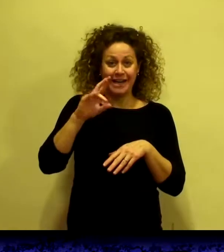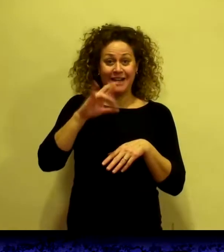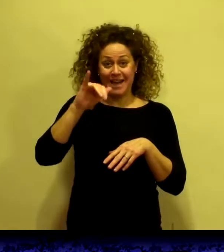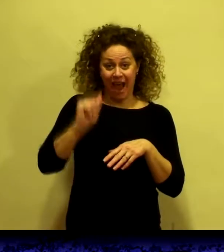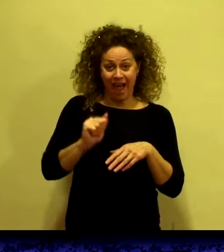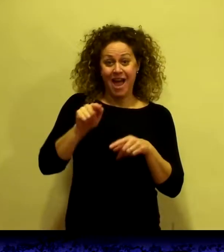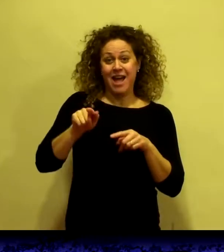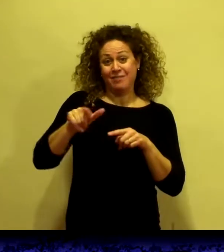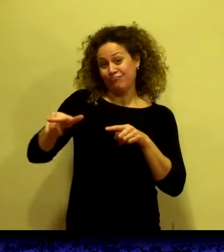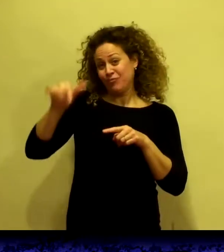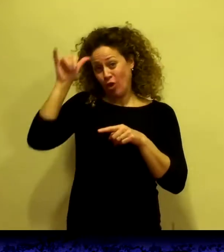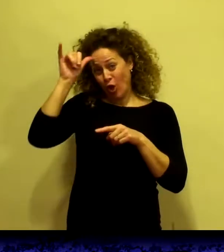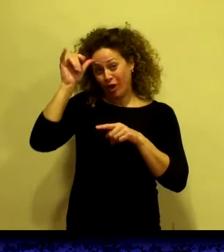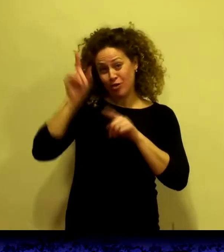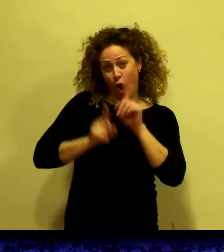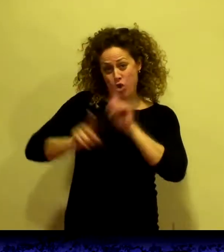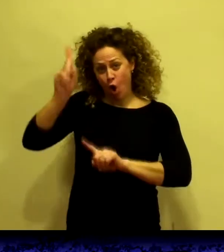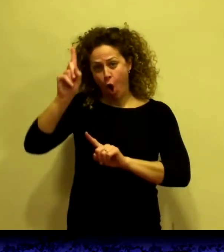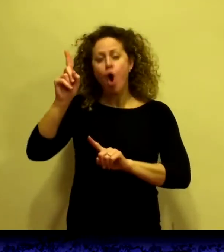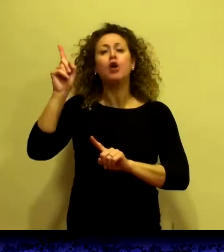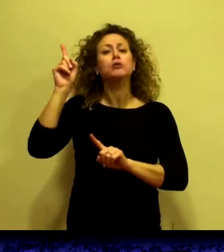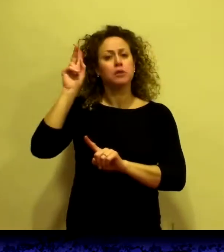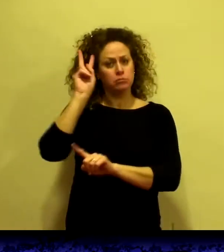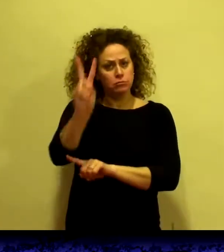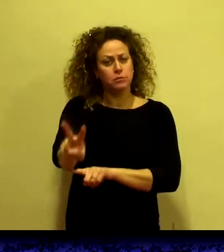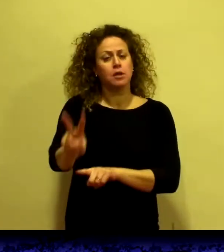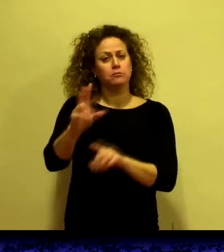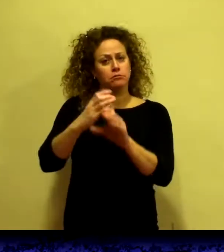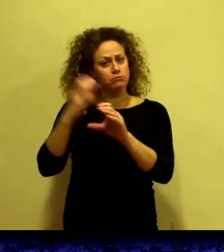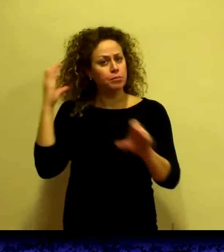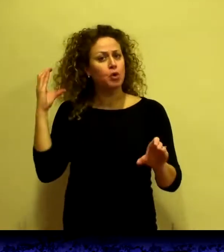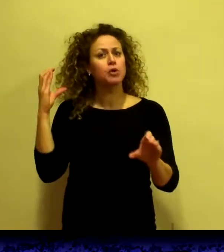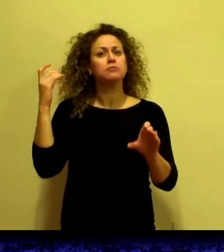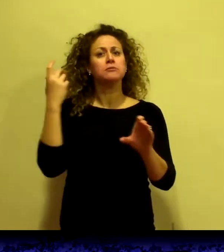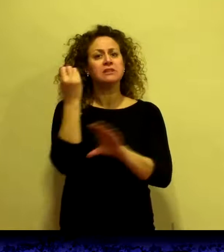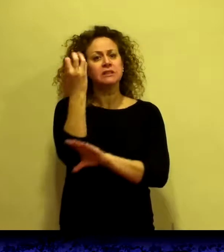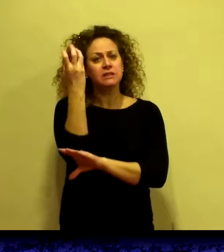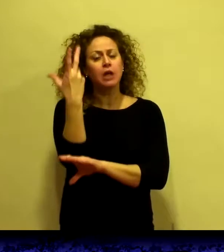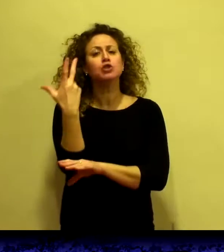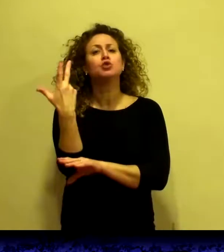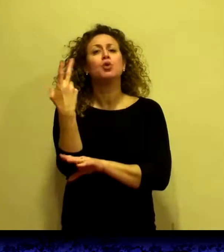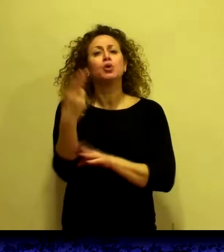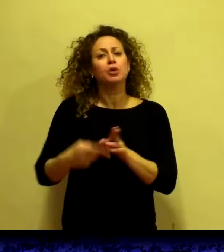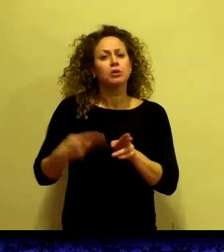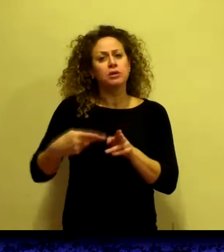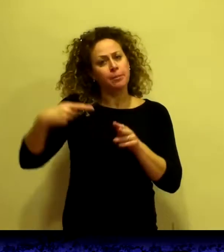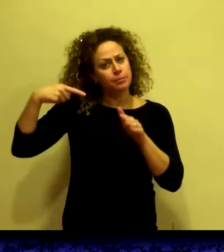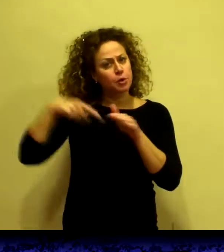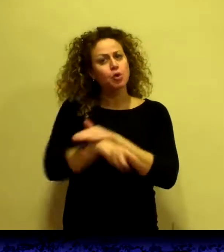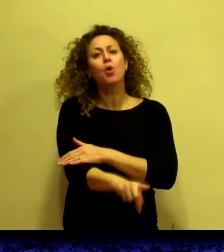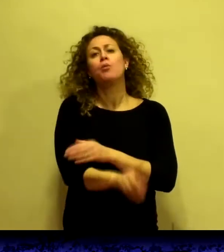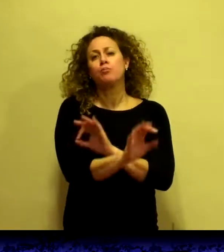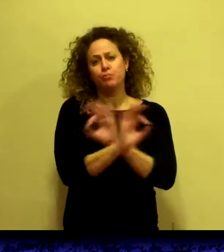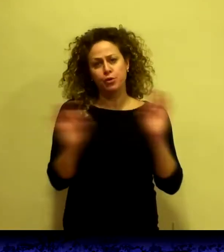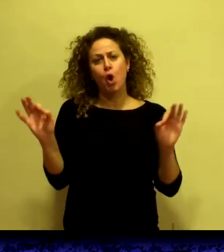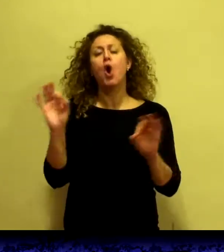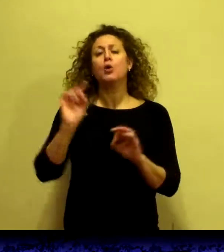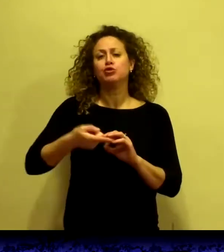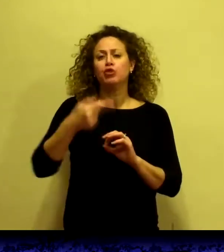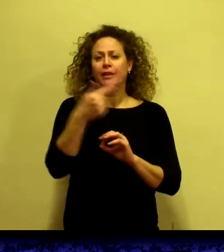come pullman e tram, sì, e c'è anche vedendo la stazione del servizio ferroviario metropolitano della